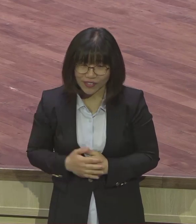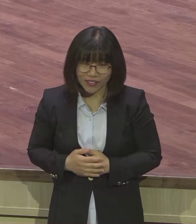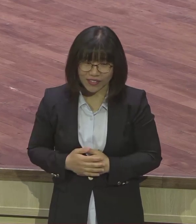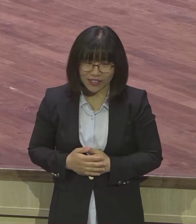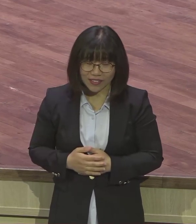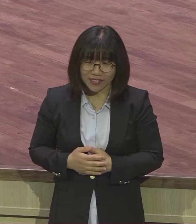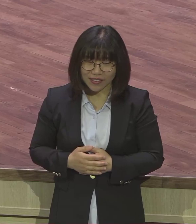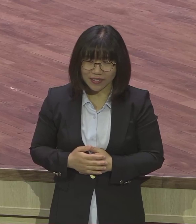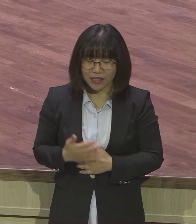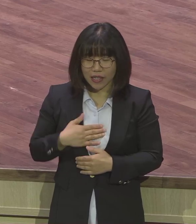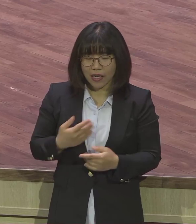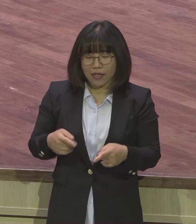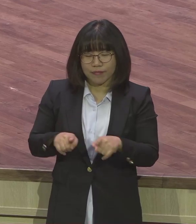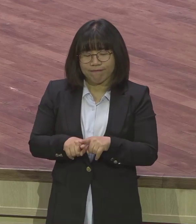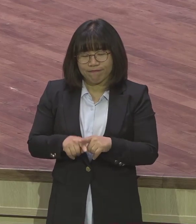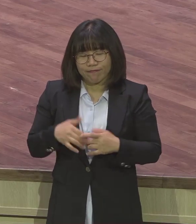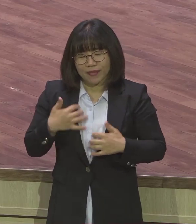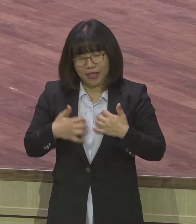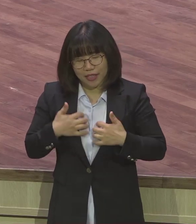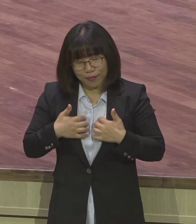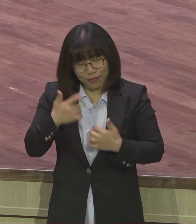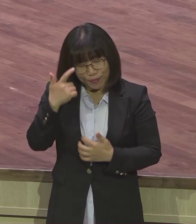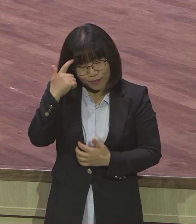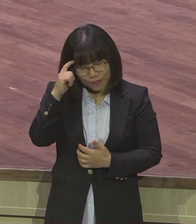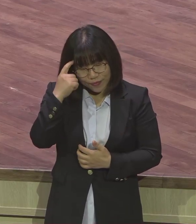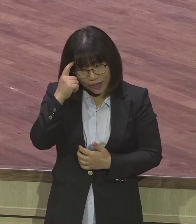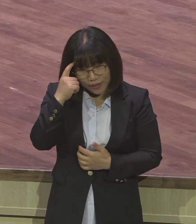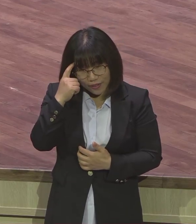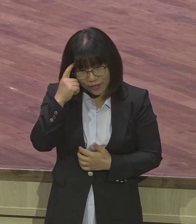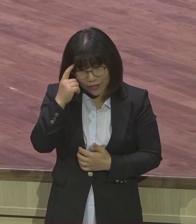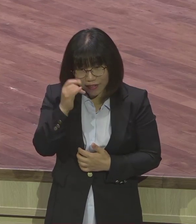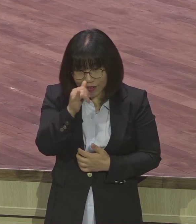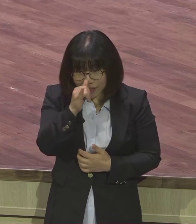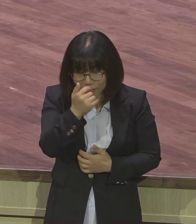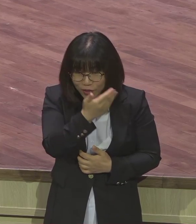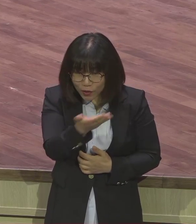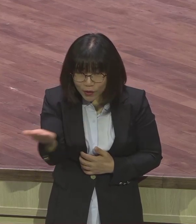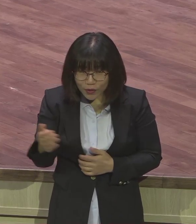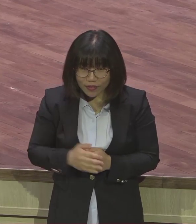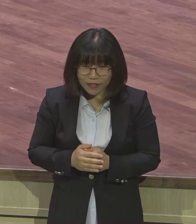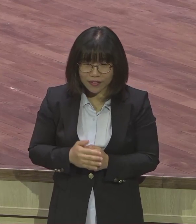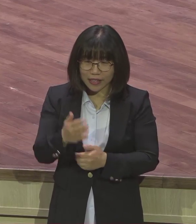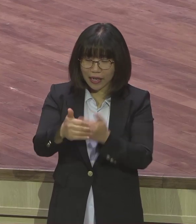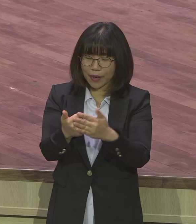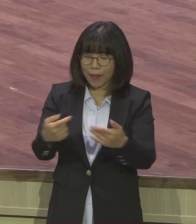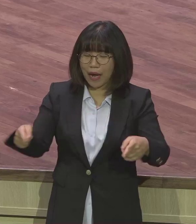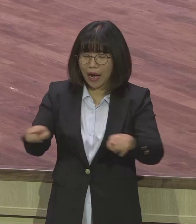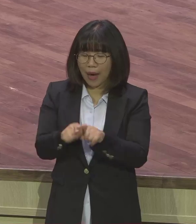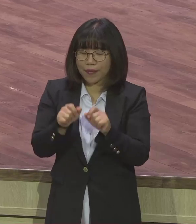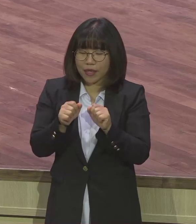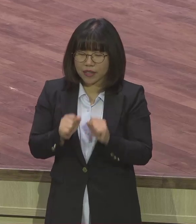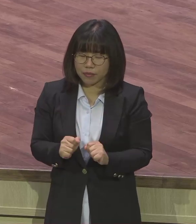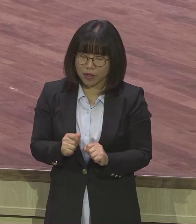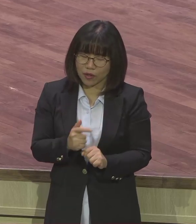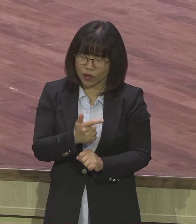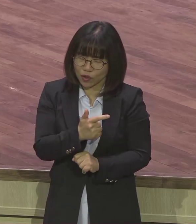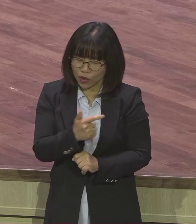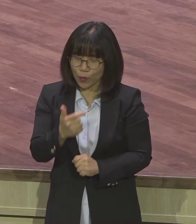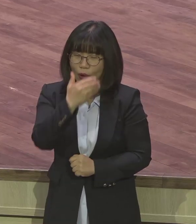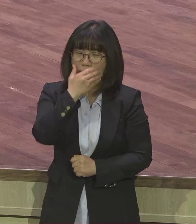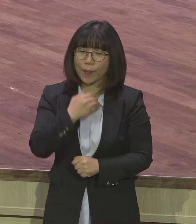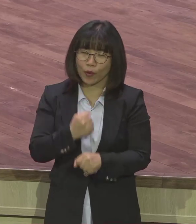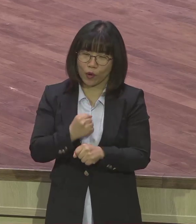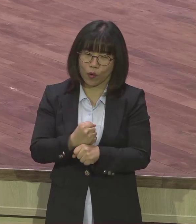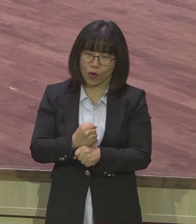생각해 봐세요. 자, 하나님의 은혜 속에 거하는 만큼 확실한 배경이 없어요.